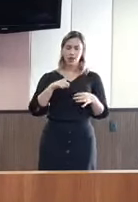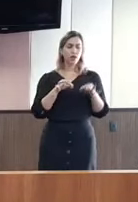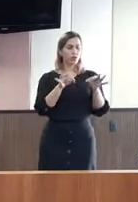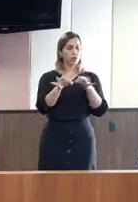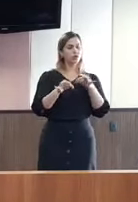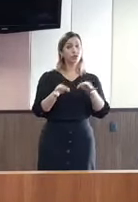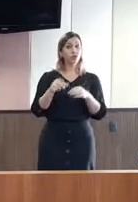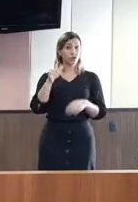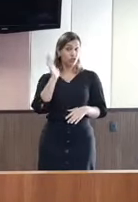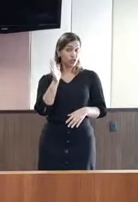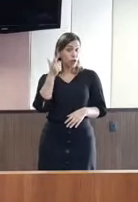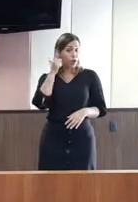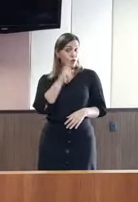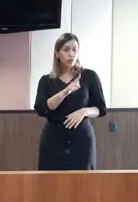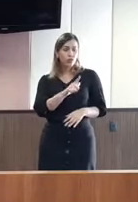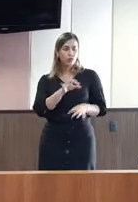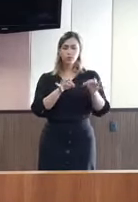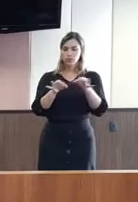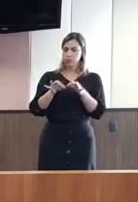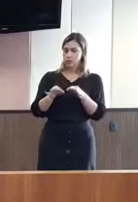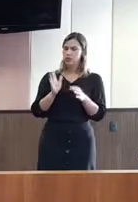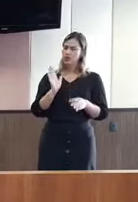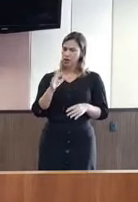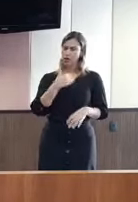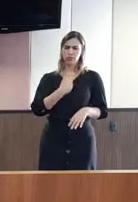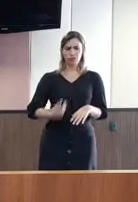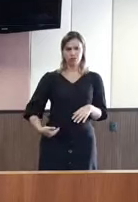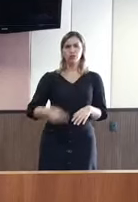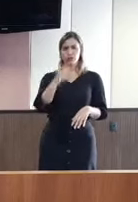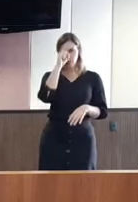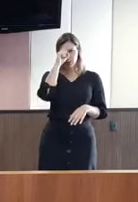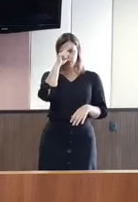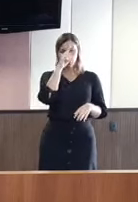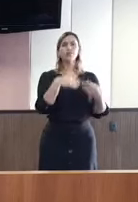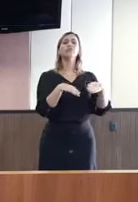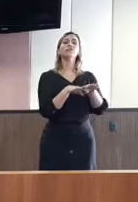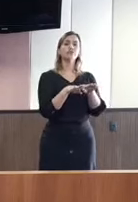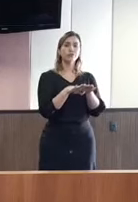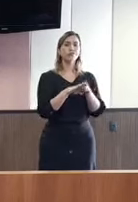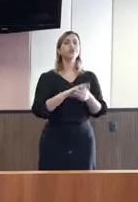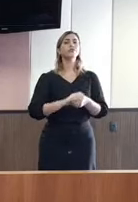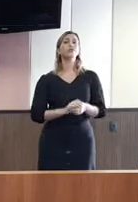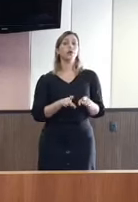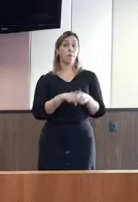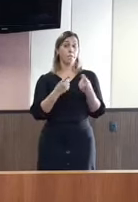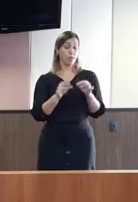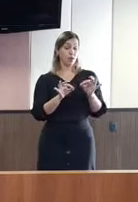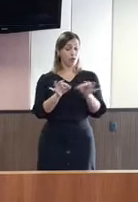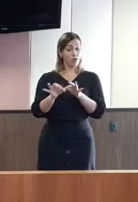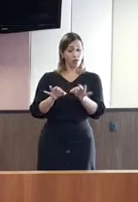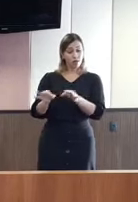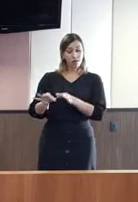já funciona, obviamente, já tem toda uma estrutura estadual de hospitais, junto com outros setores, mas ele está sendo